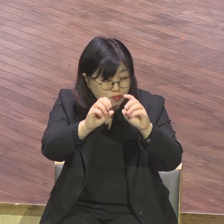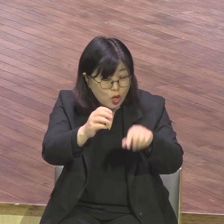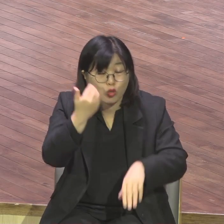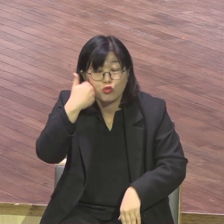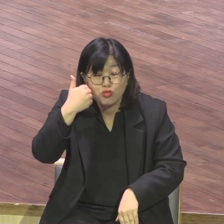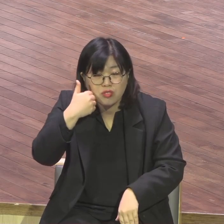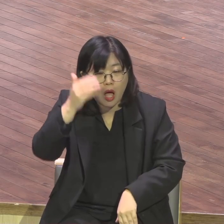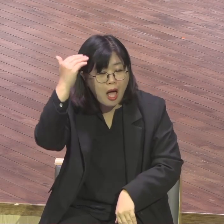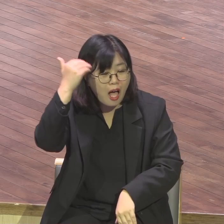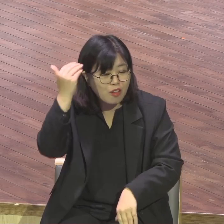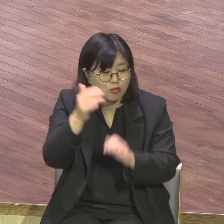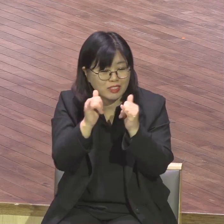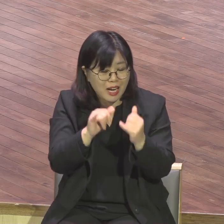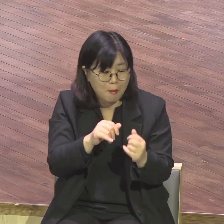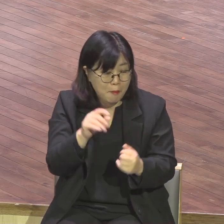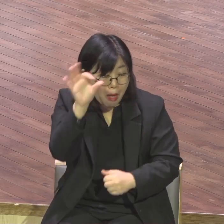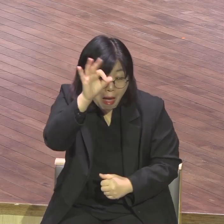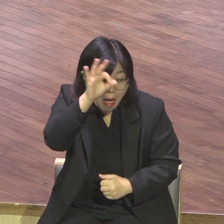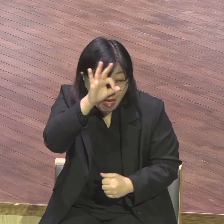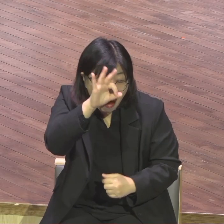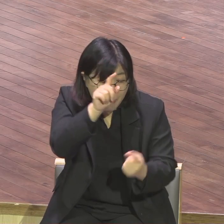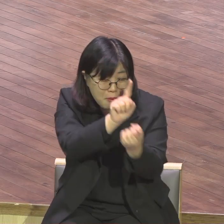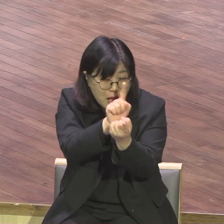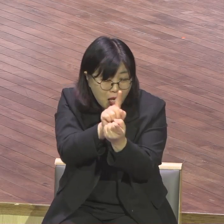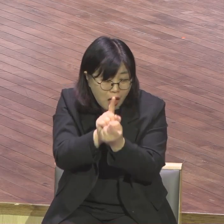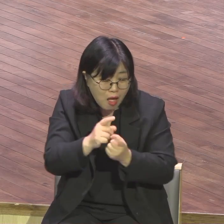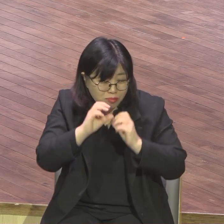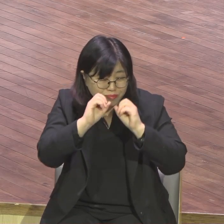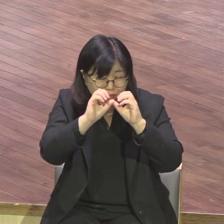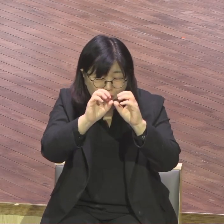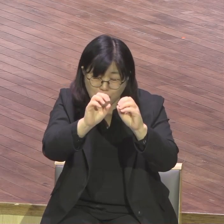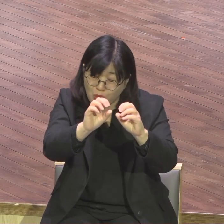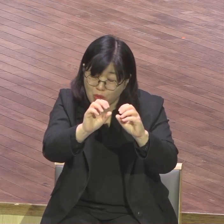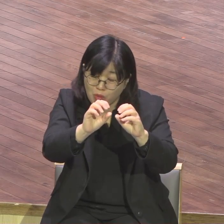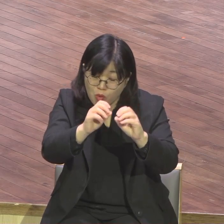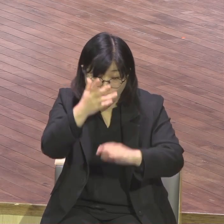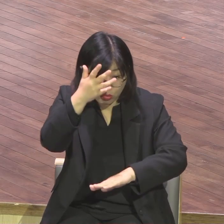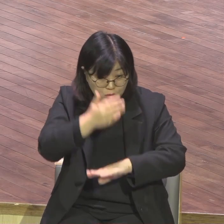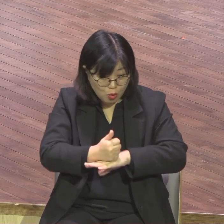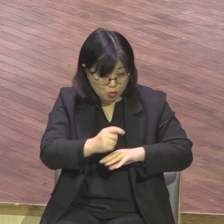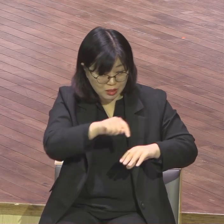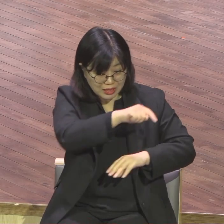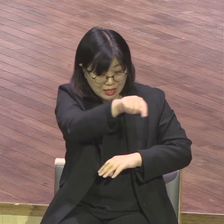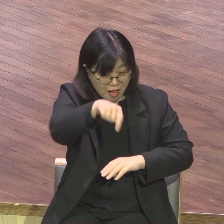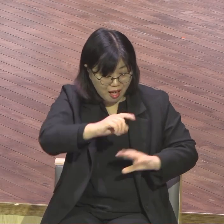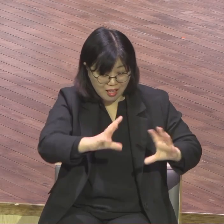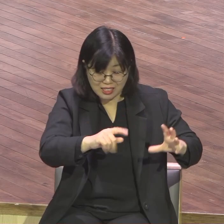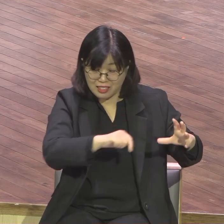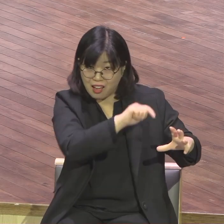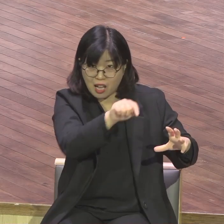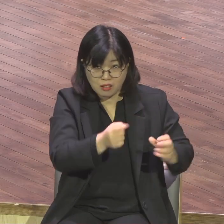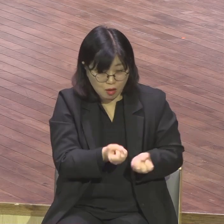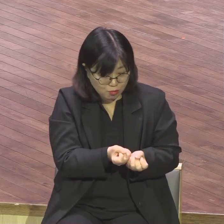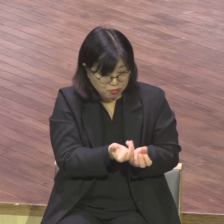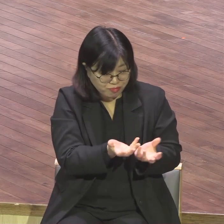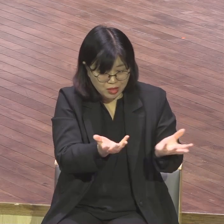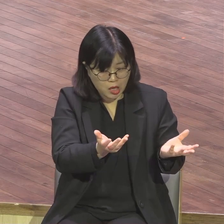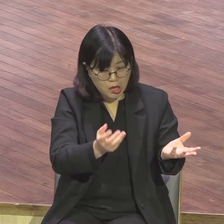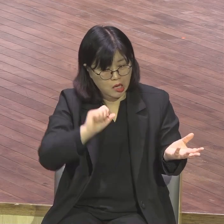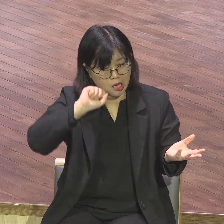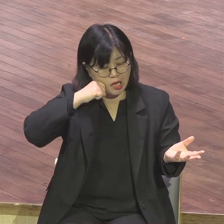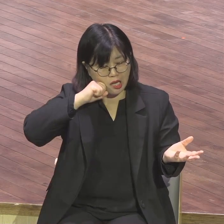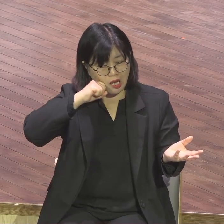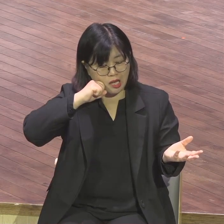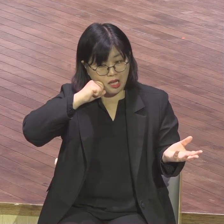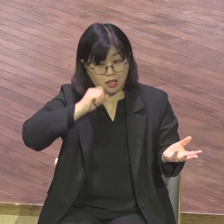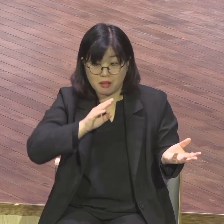금요 기도 시간에도 말씀드렸지만은 교회가 확장될 수가 없고 큰 제약을 그래 받고